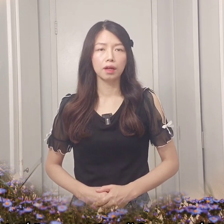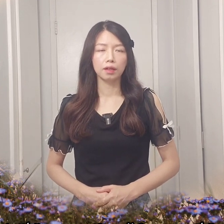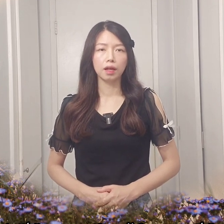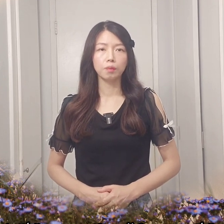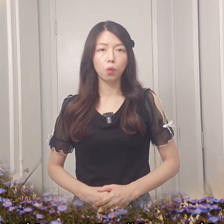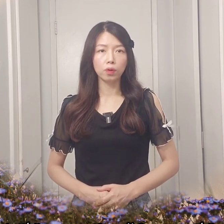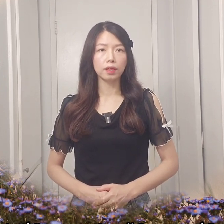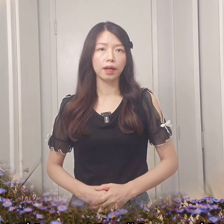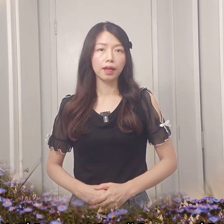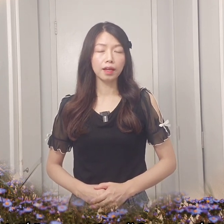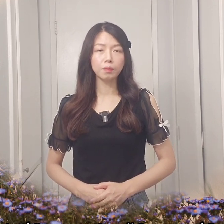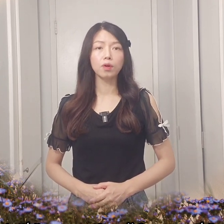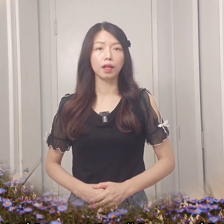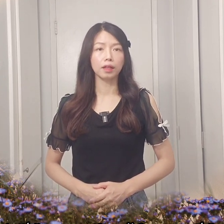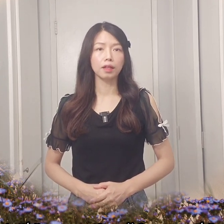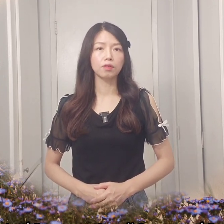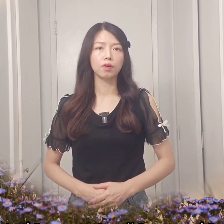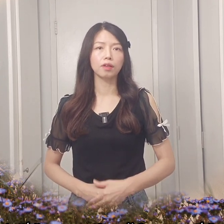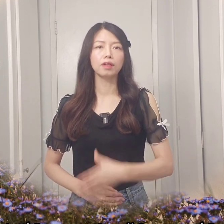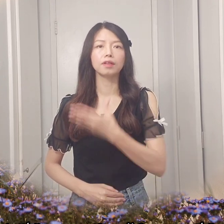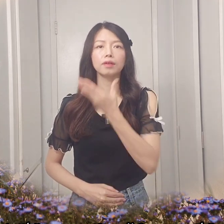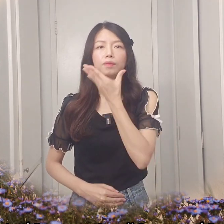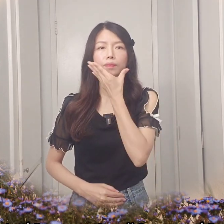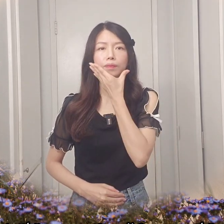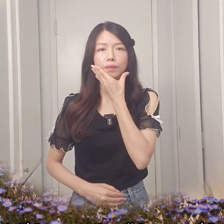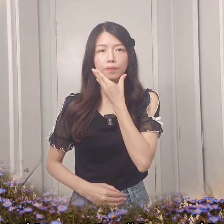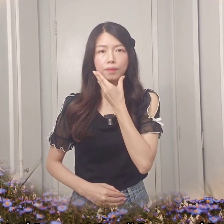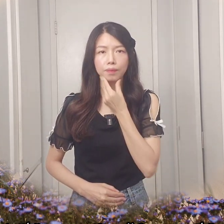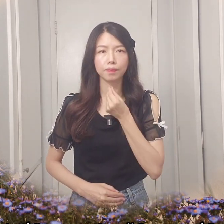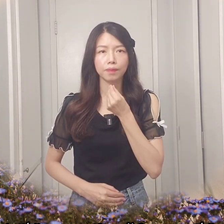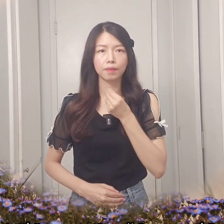되는데요. 일단 복이나 행복을 나타내는 수어는